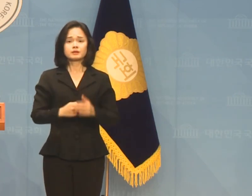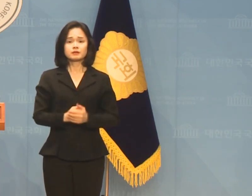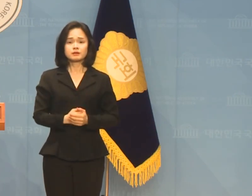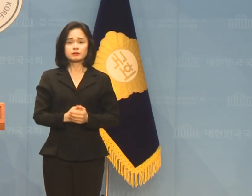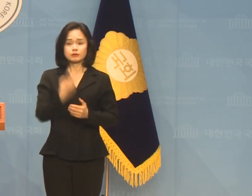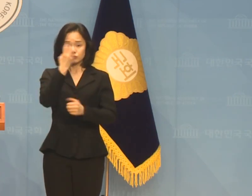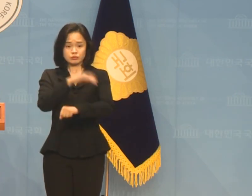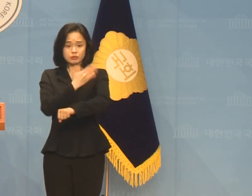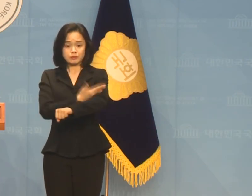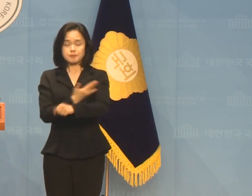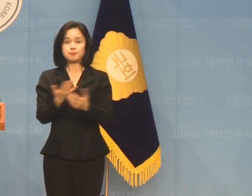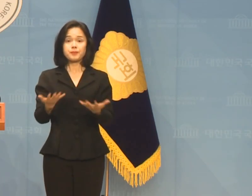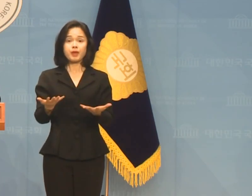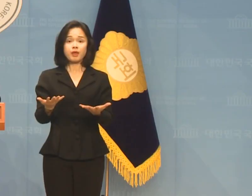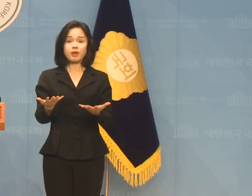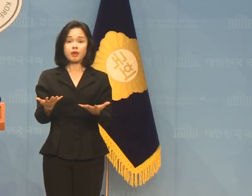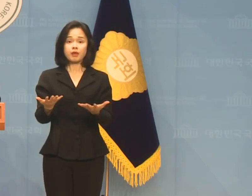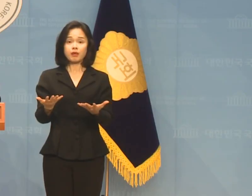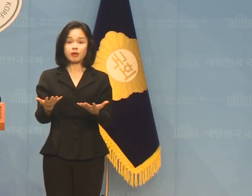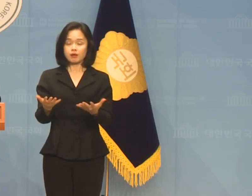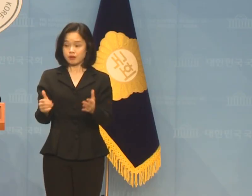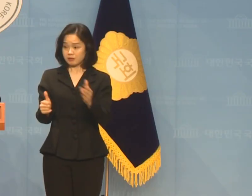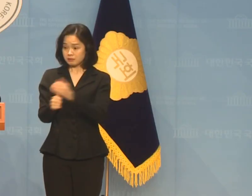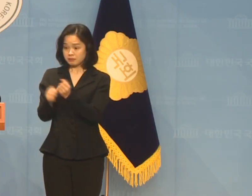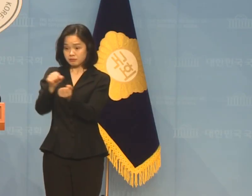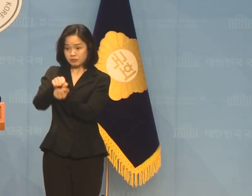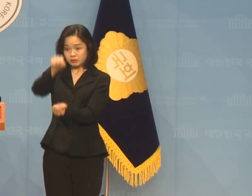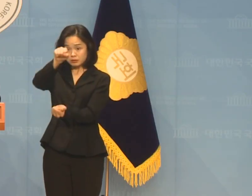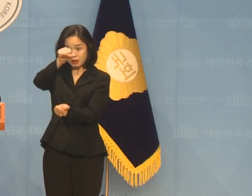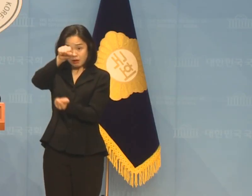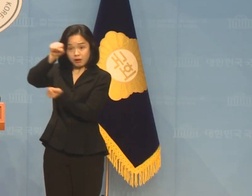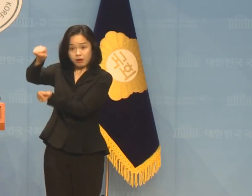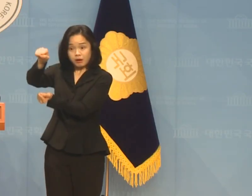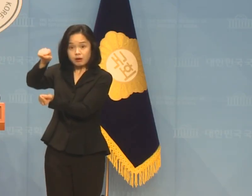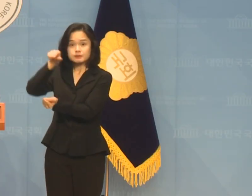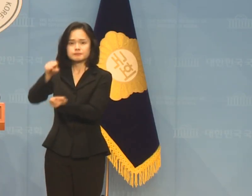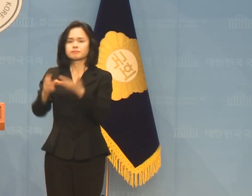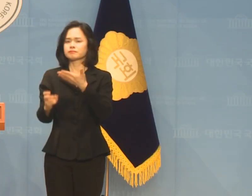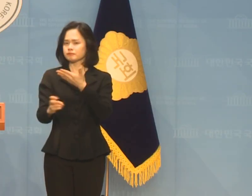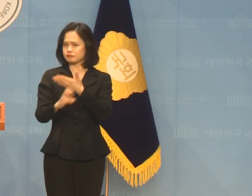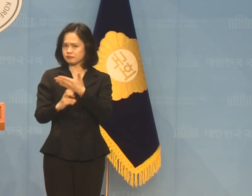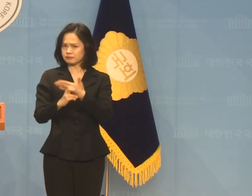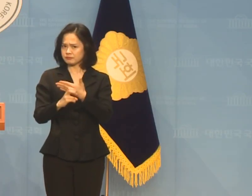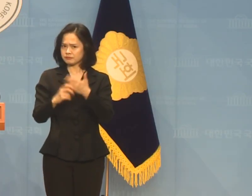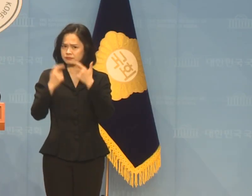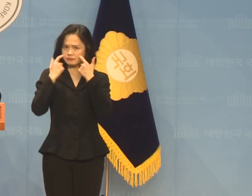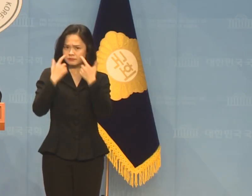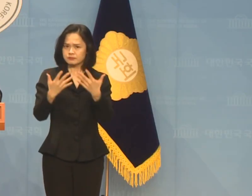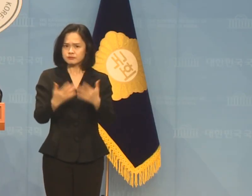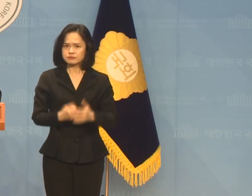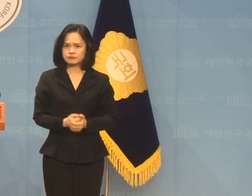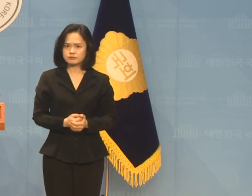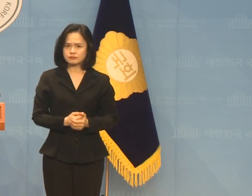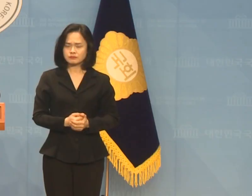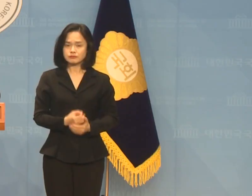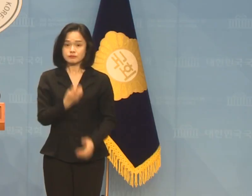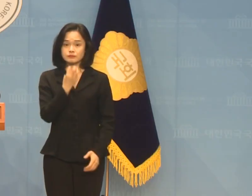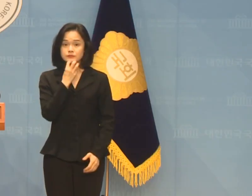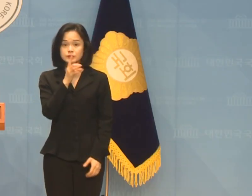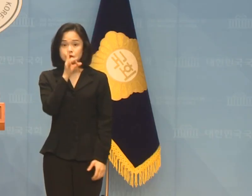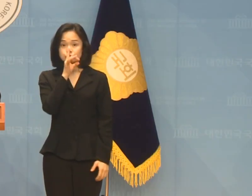없으면서 체포영장을 발부받았다? 정말 불법 아닙니까? 그것도 서울중앙지법이